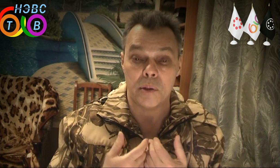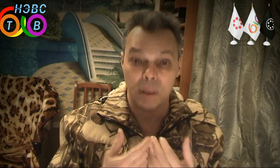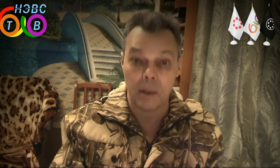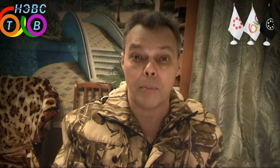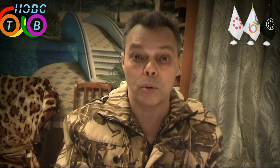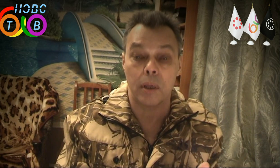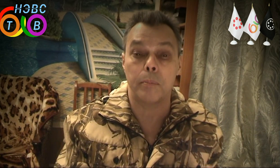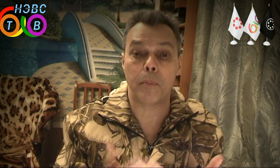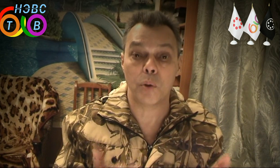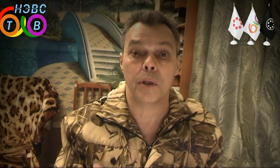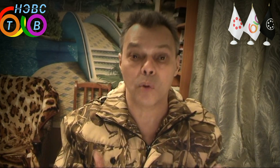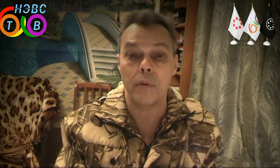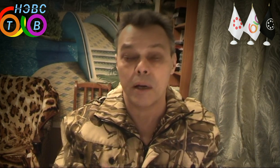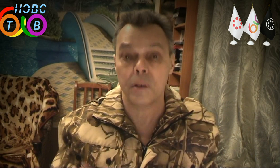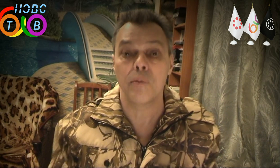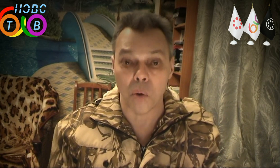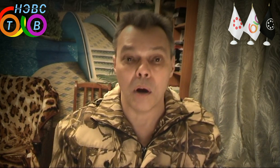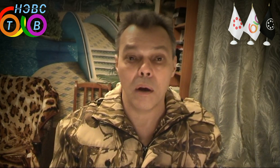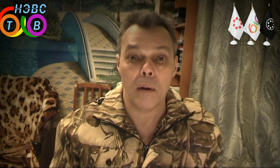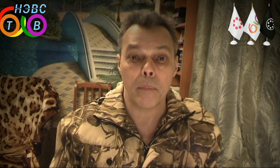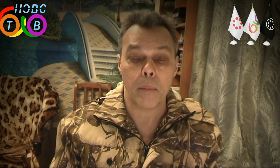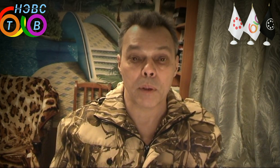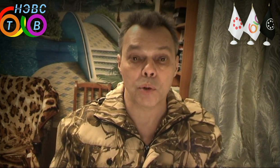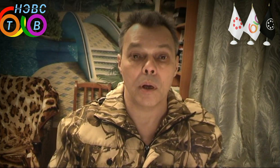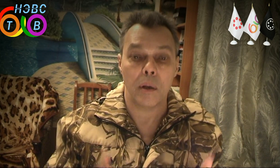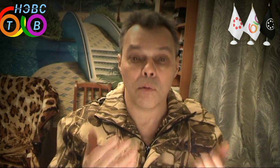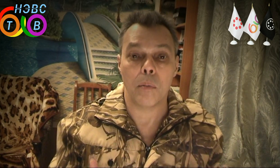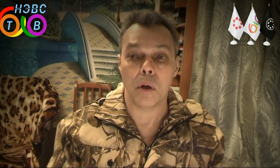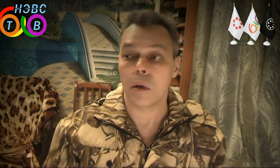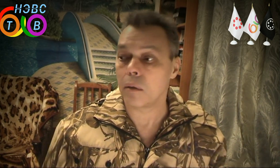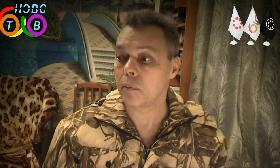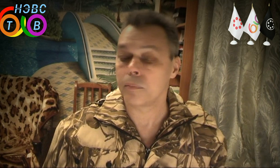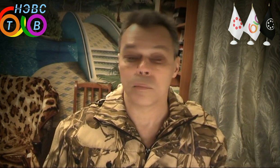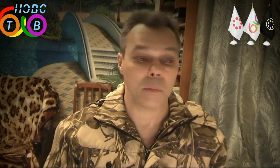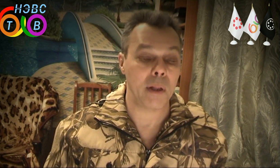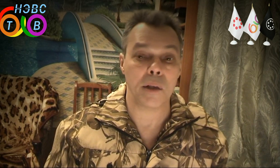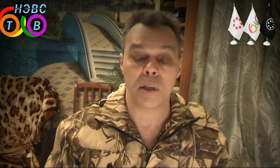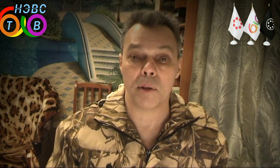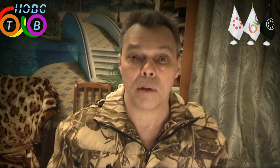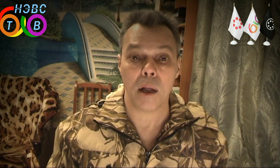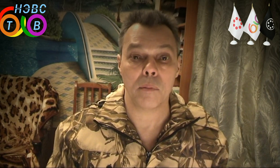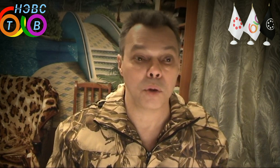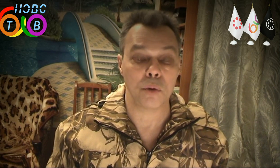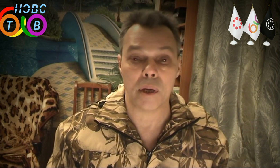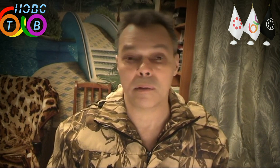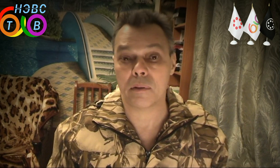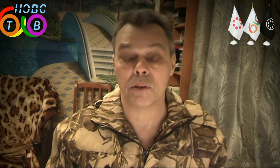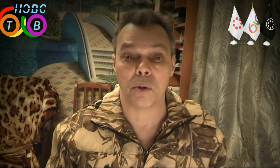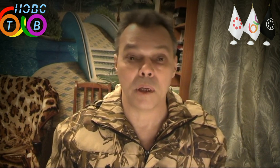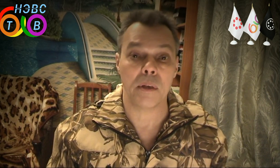есть они, да, будут по плоти и крови от него, потому что его биологический материал будет участвовать в конструировании